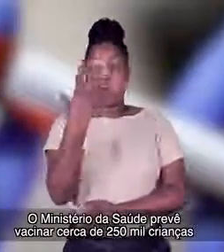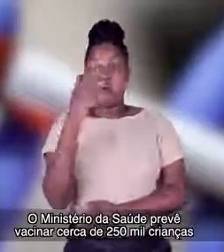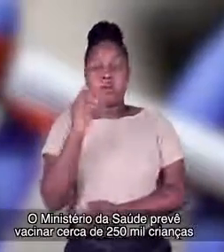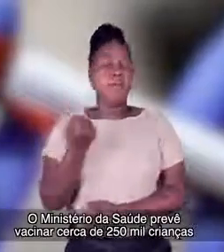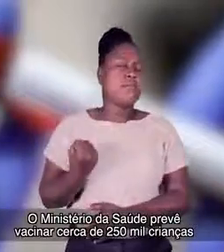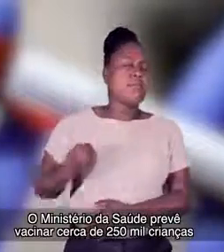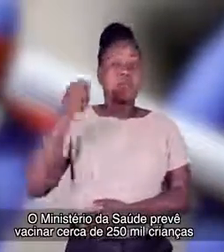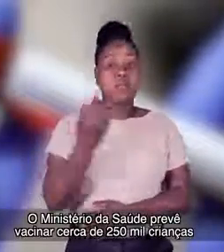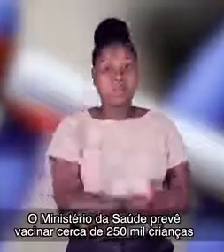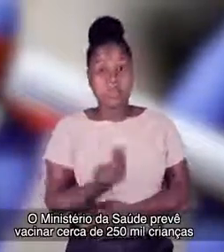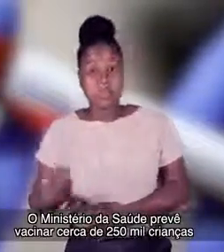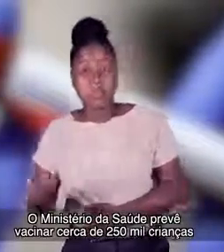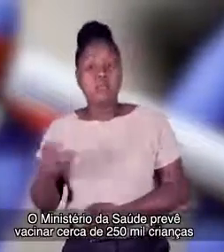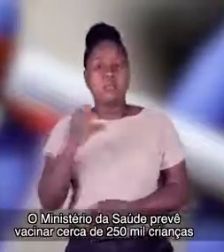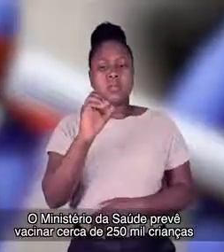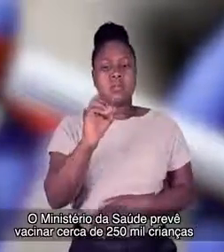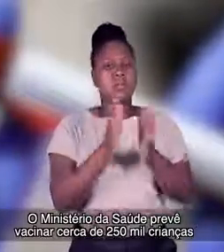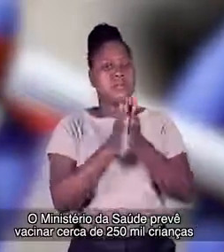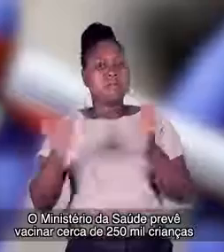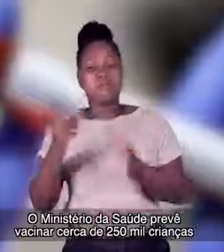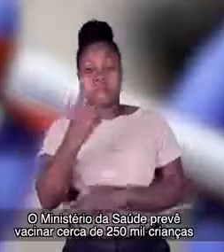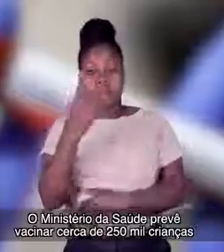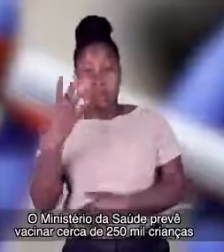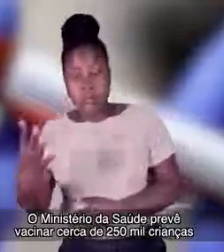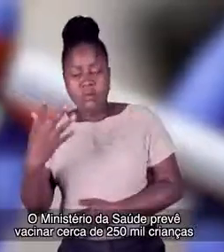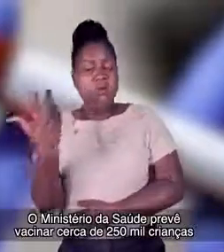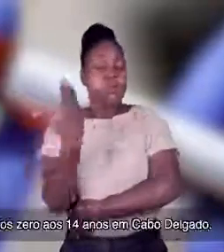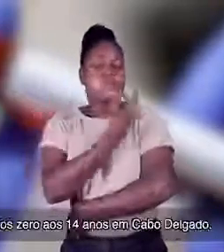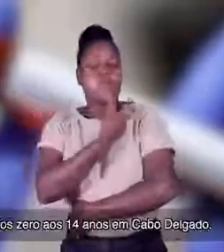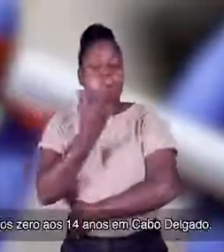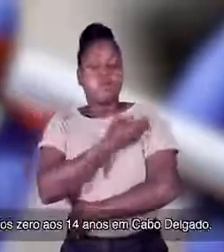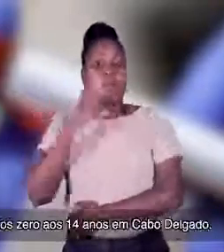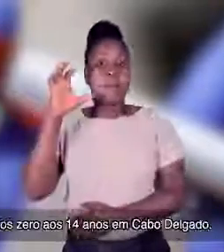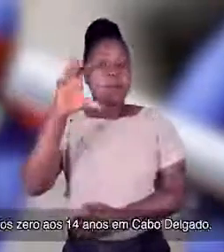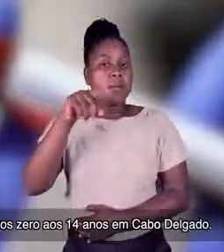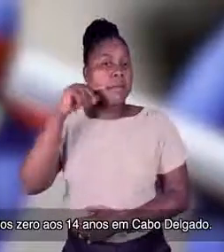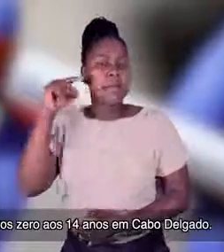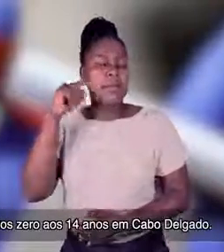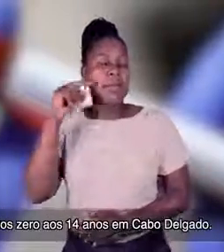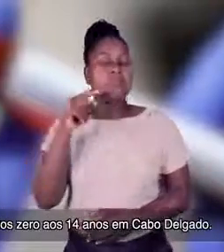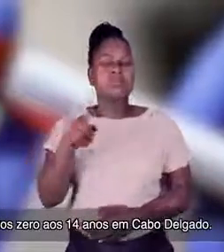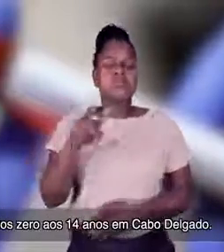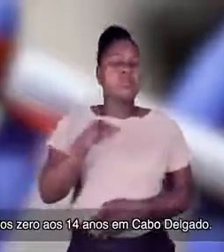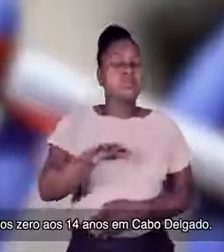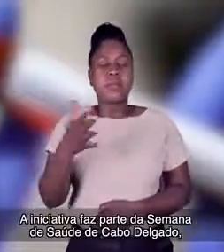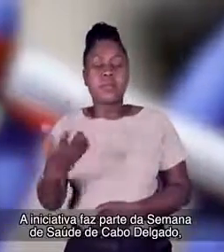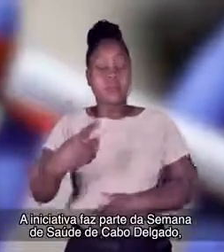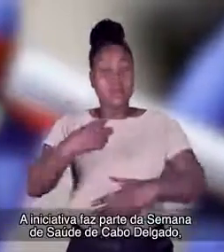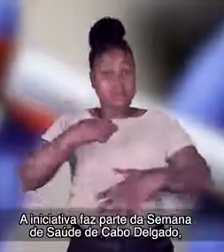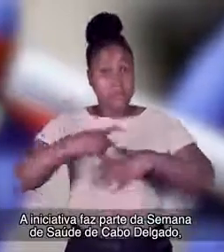O Ministério da Saúde prevê vacinar cerca de 250 mil crianças dos 0 aos 14 anos em Cabo Delgado. A iniciativa faz